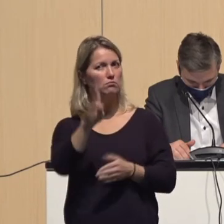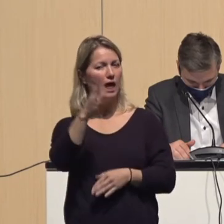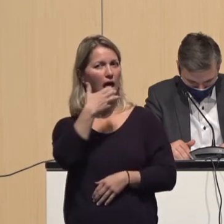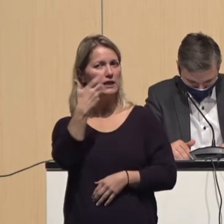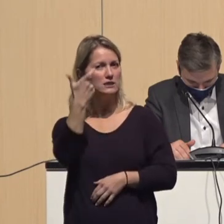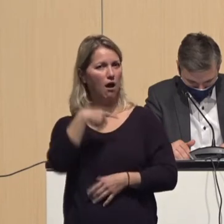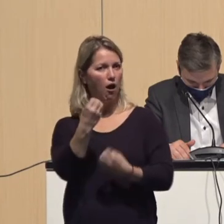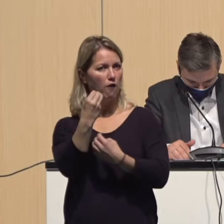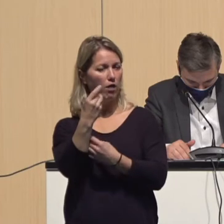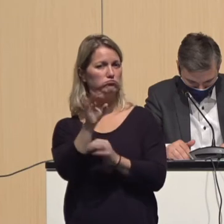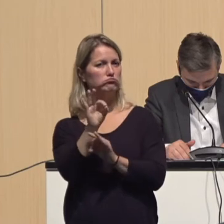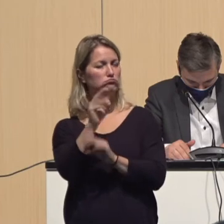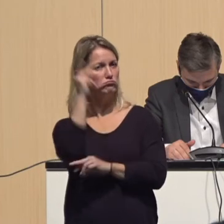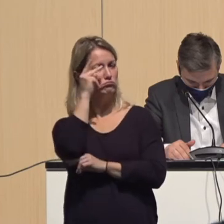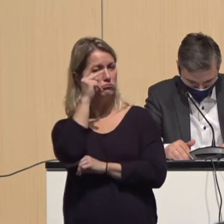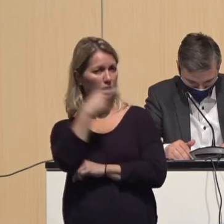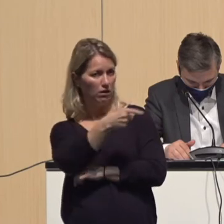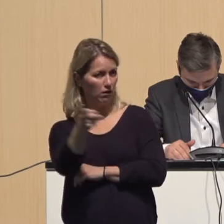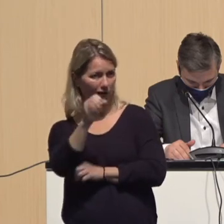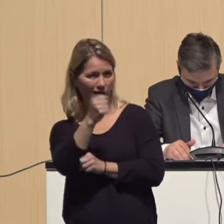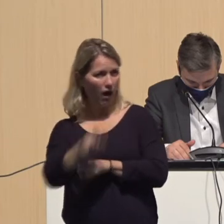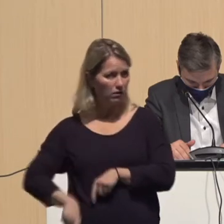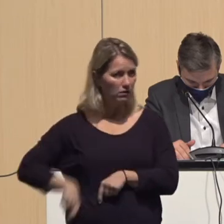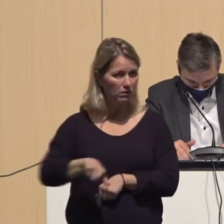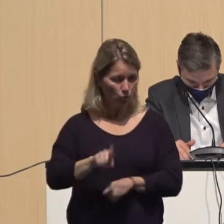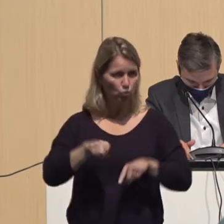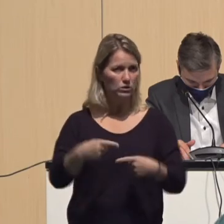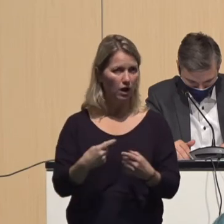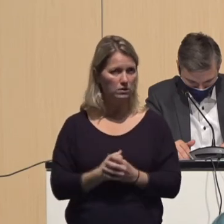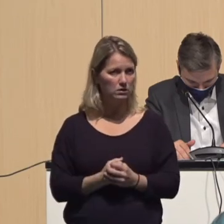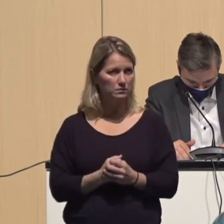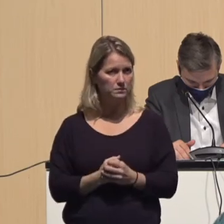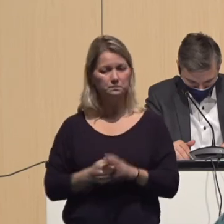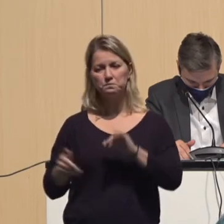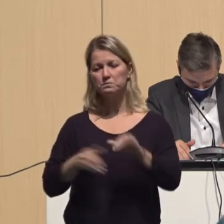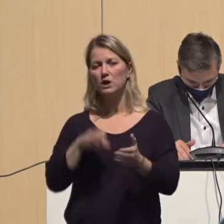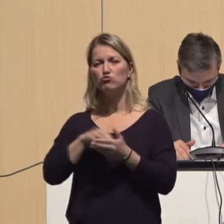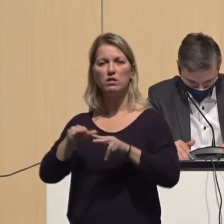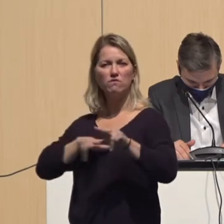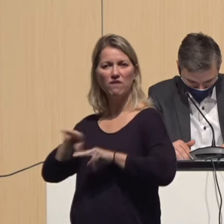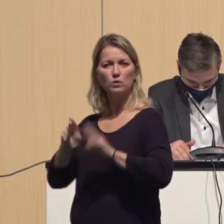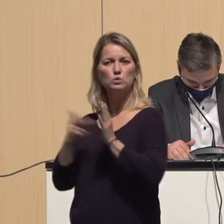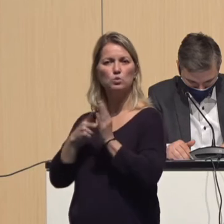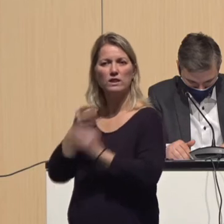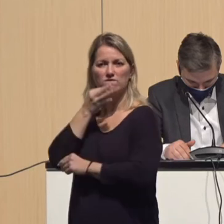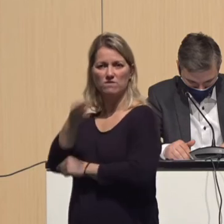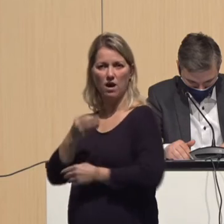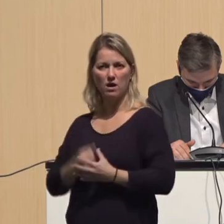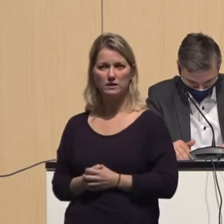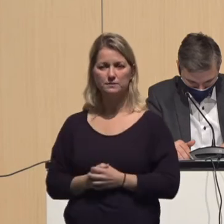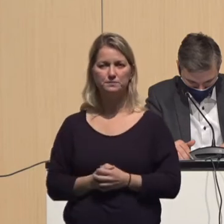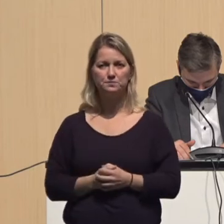hat, sozusagen zu leisten. Eine zweite Frage an die Stadtverwaltung. Wir wissen dann, dass auch